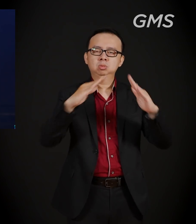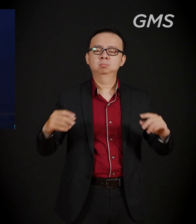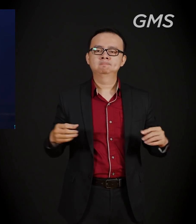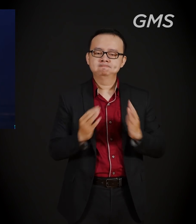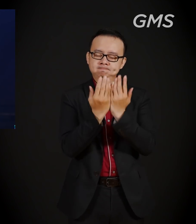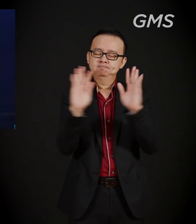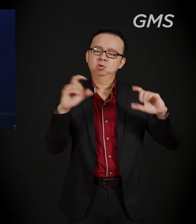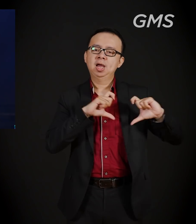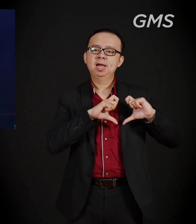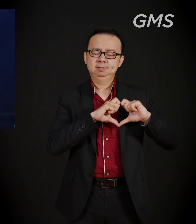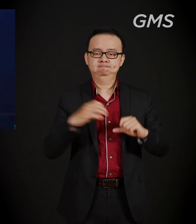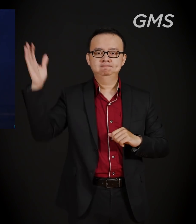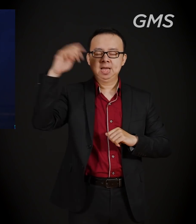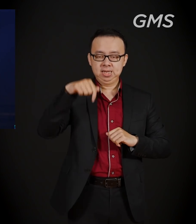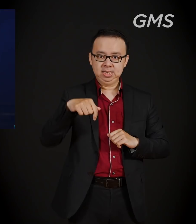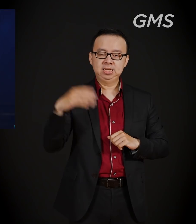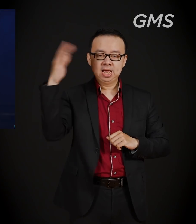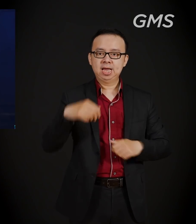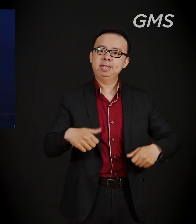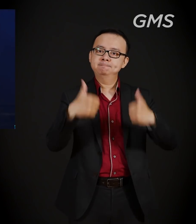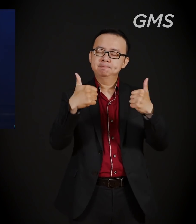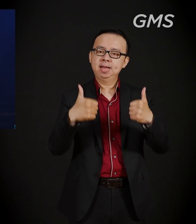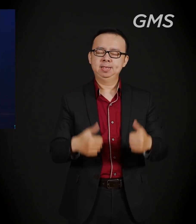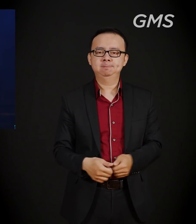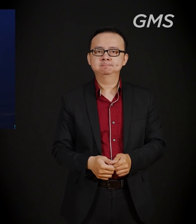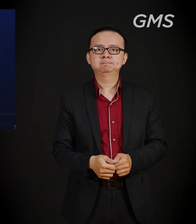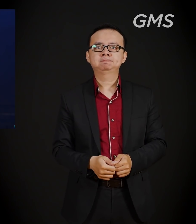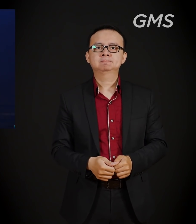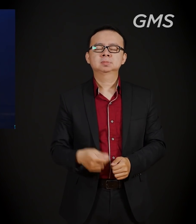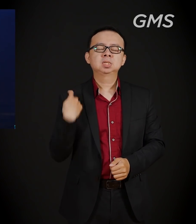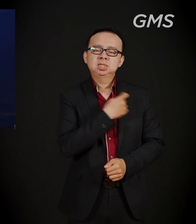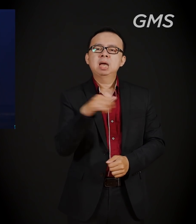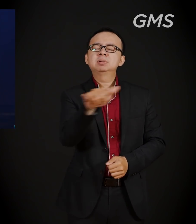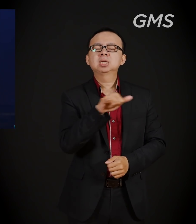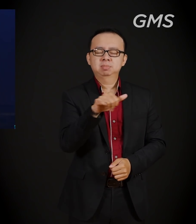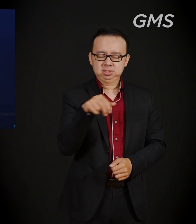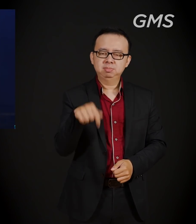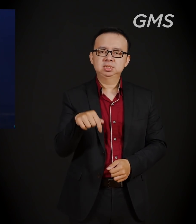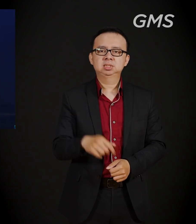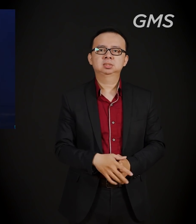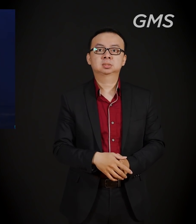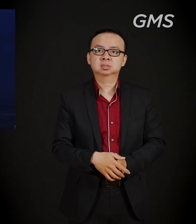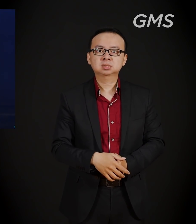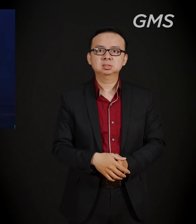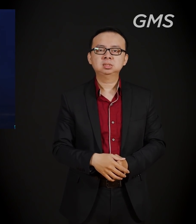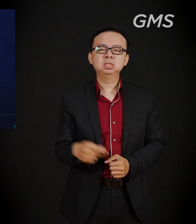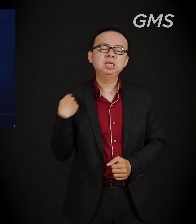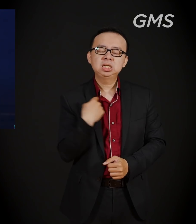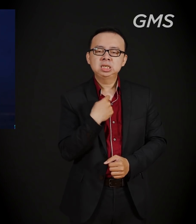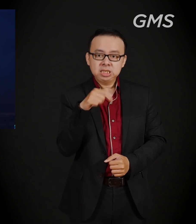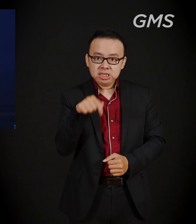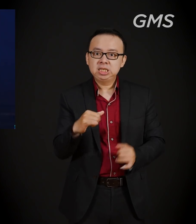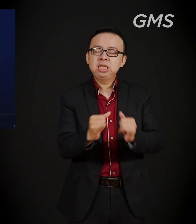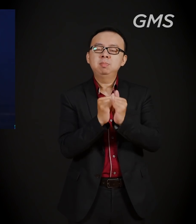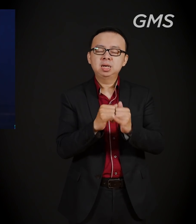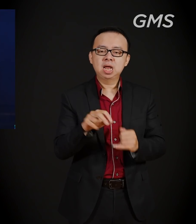hati. Hari ini adalah hari yang baik. Tidak kebetulan saudara ada bersama. Ini bukan tontonan yang saudara tonton. Tapi ini ibadah yang